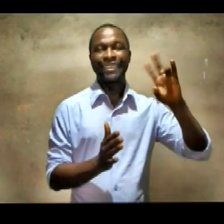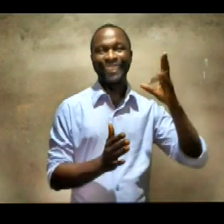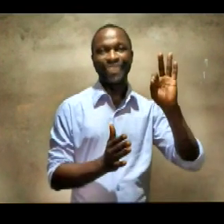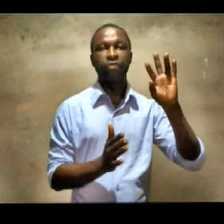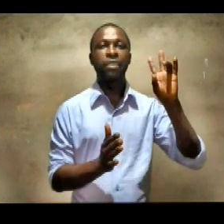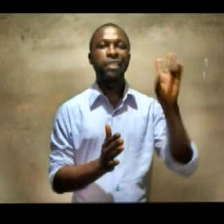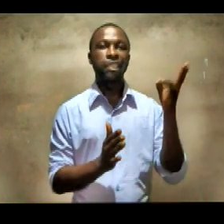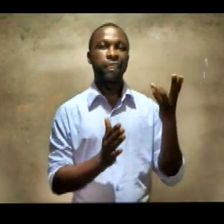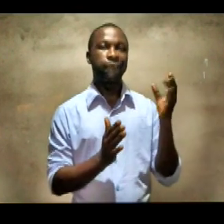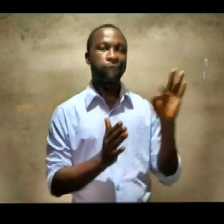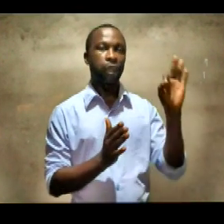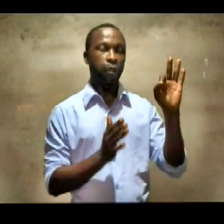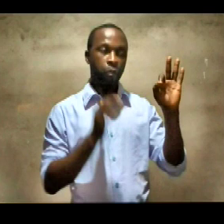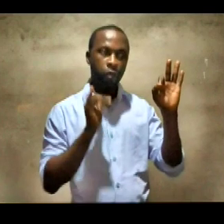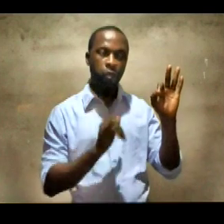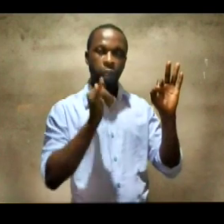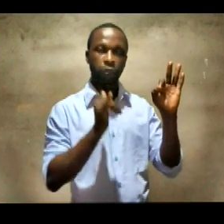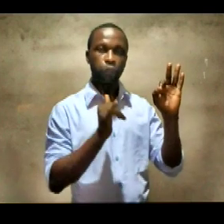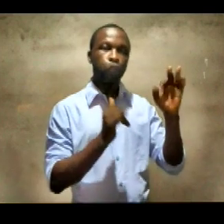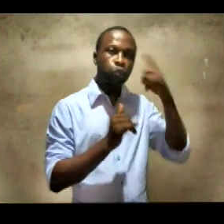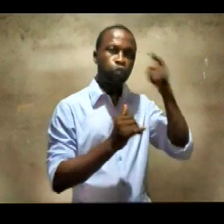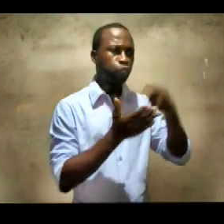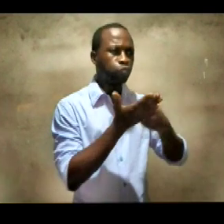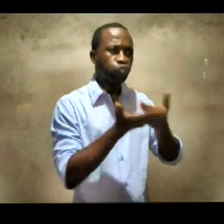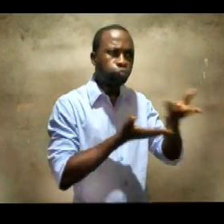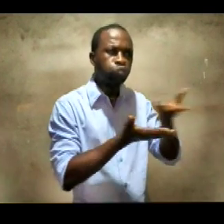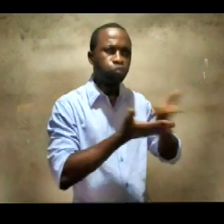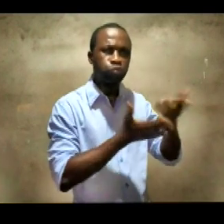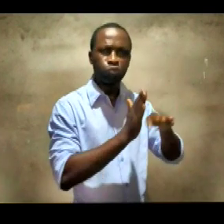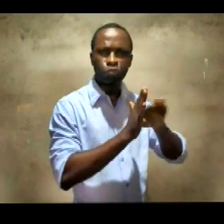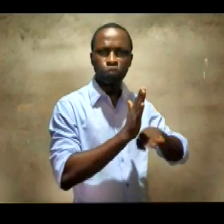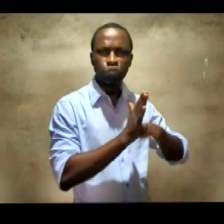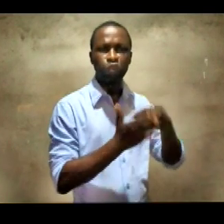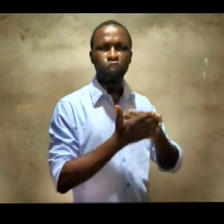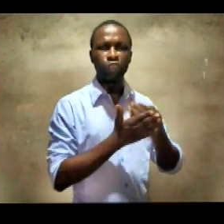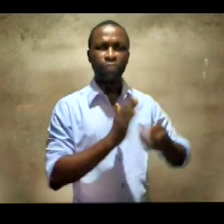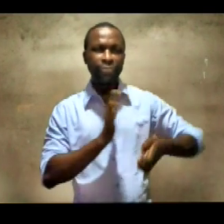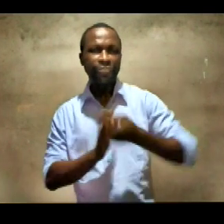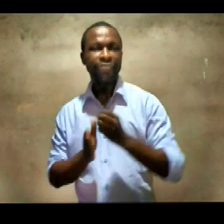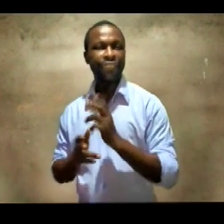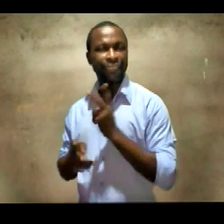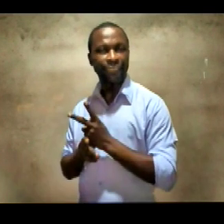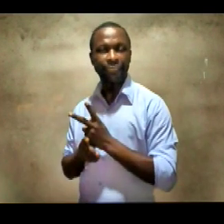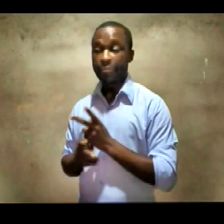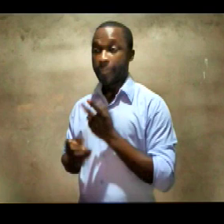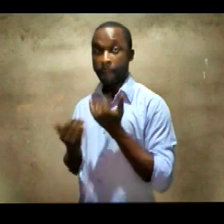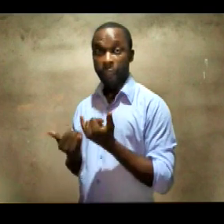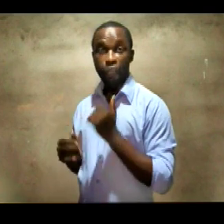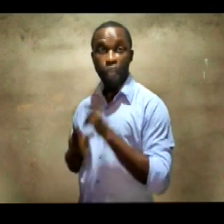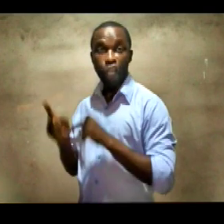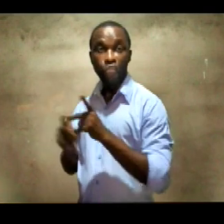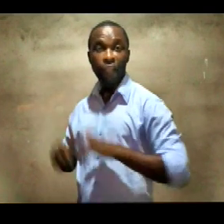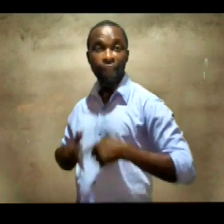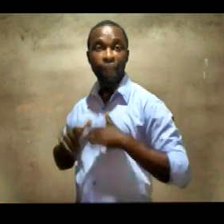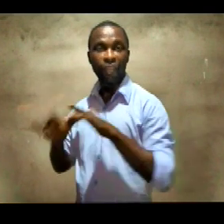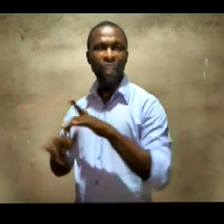897 francs CFA. Au-delà de cet exploit, une interrogation flottait dans l'air. À quand le démarrage des travaux? Je